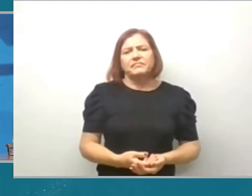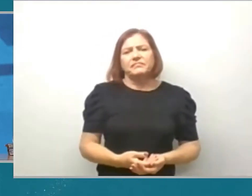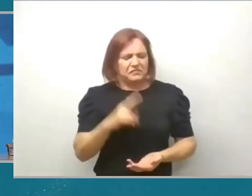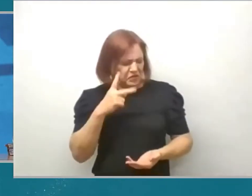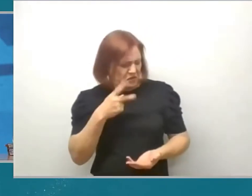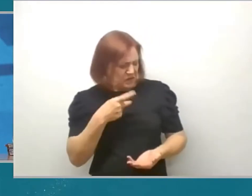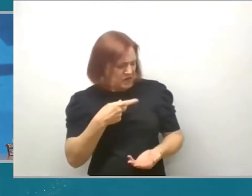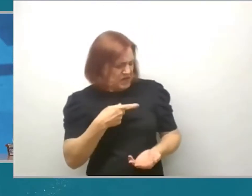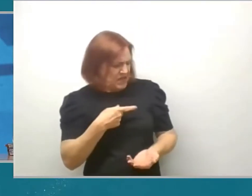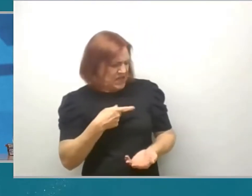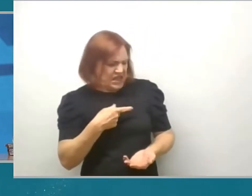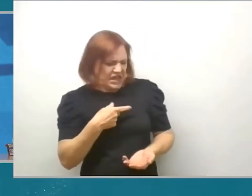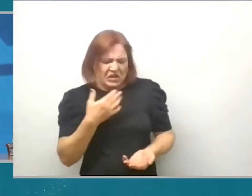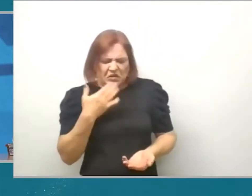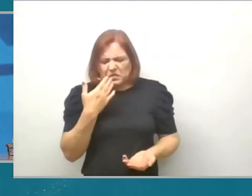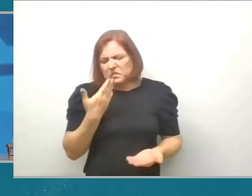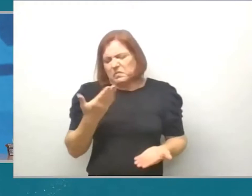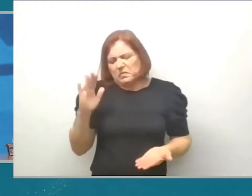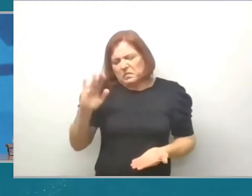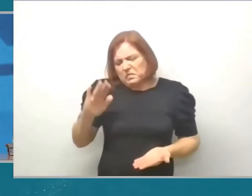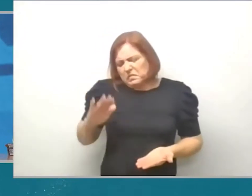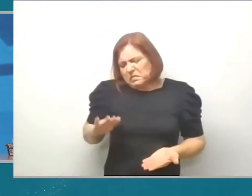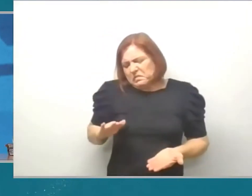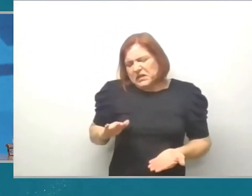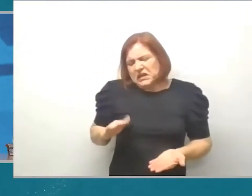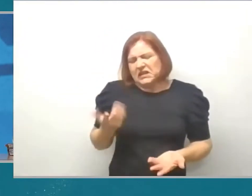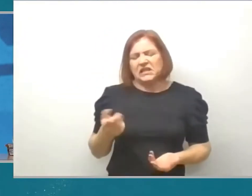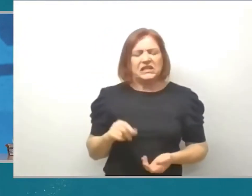me rebaixando. Ah, não dá.